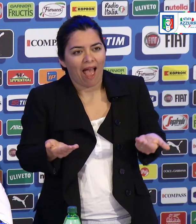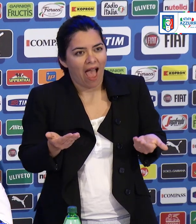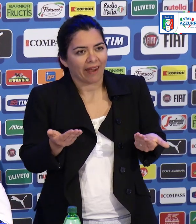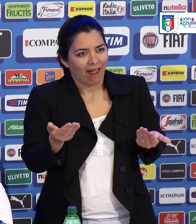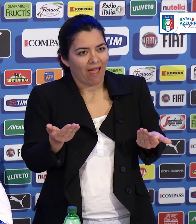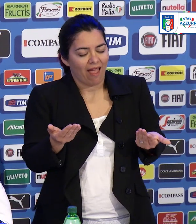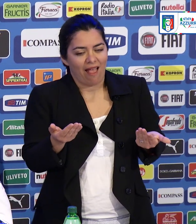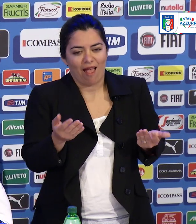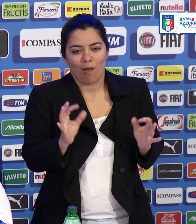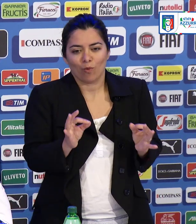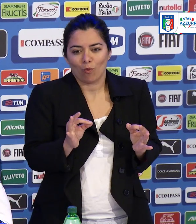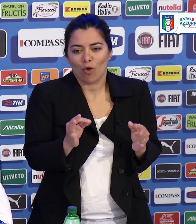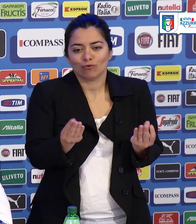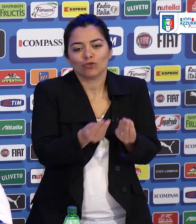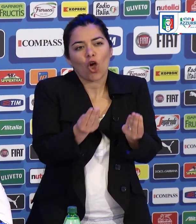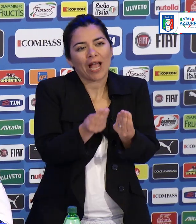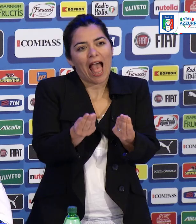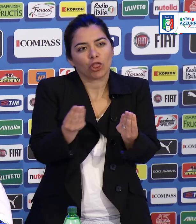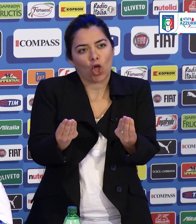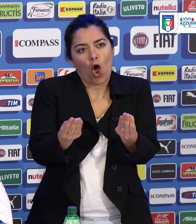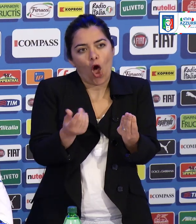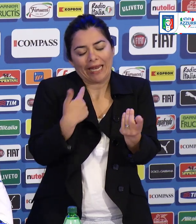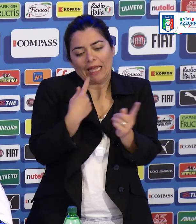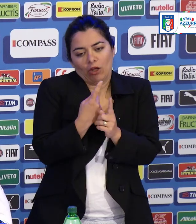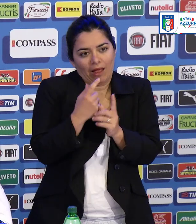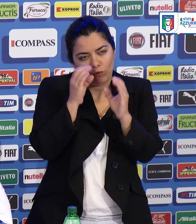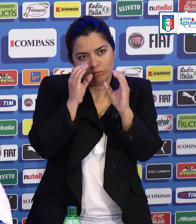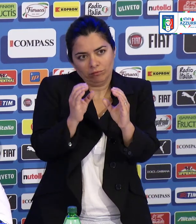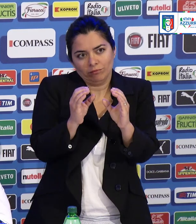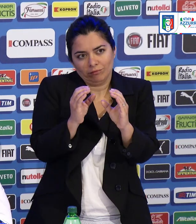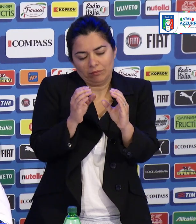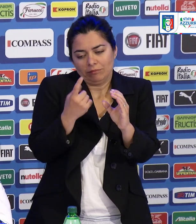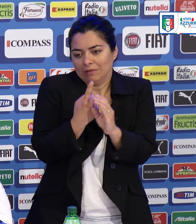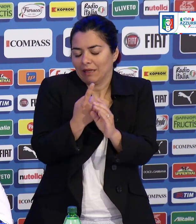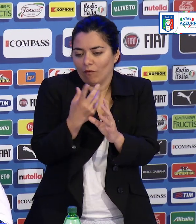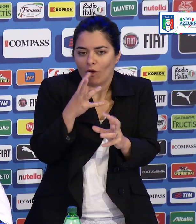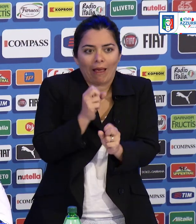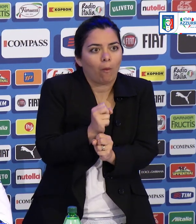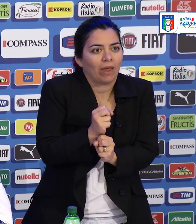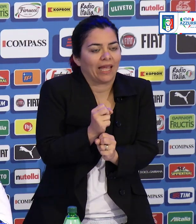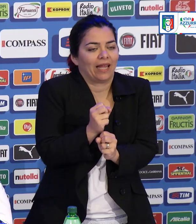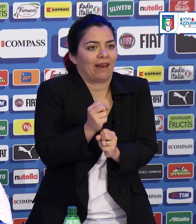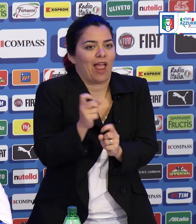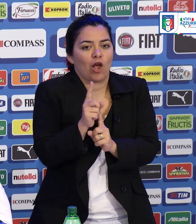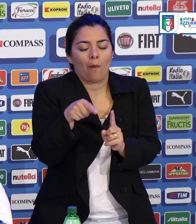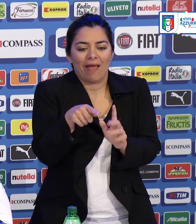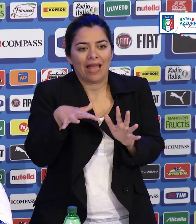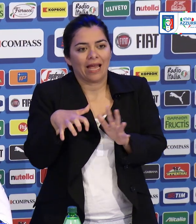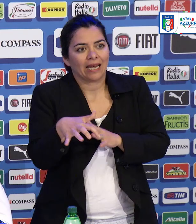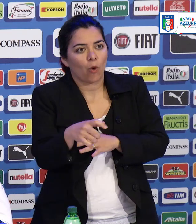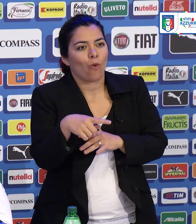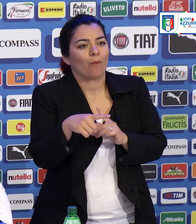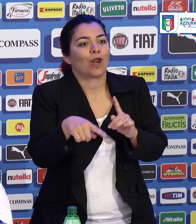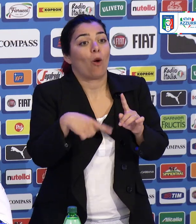giocatori che sono sotto osservazione per capire eventualmente il il recupero dopo la